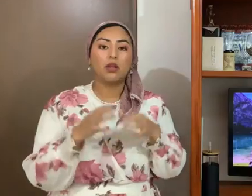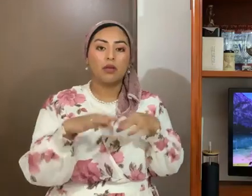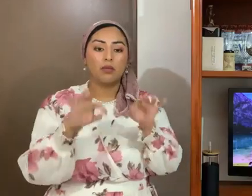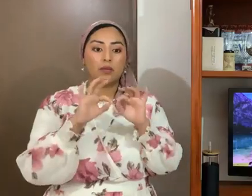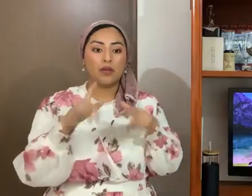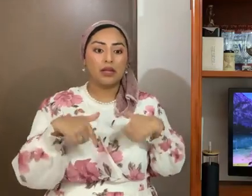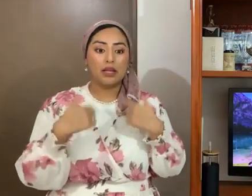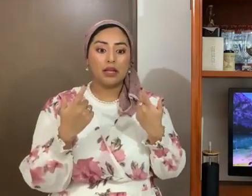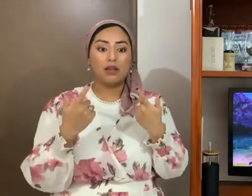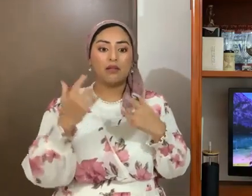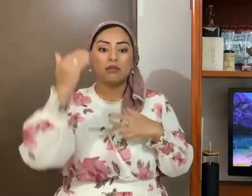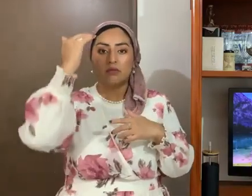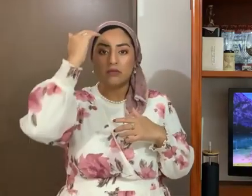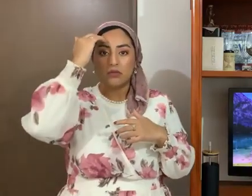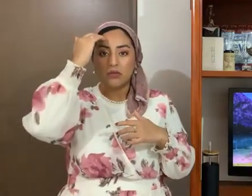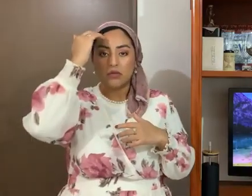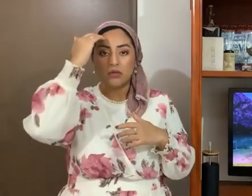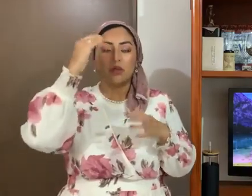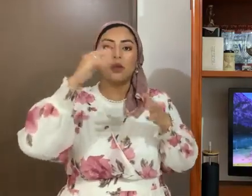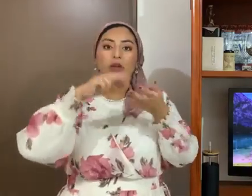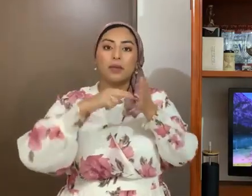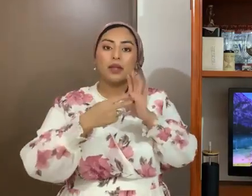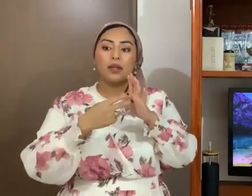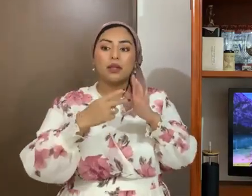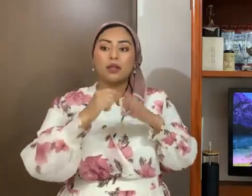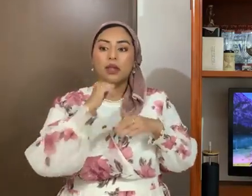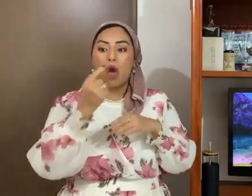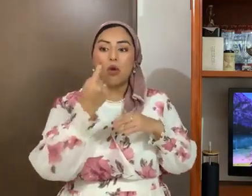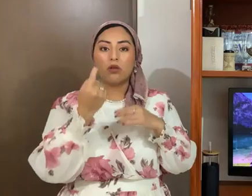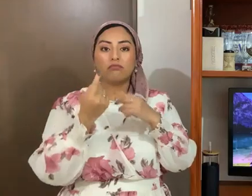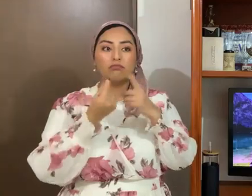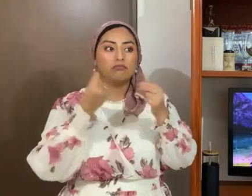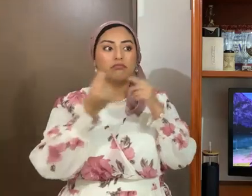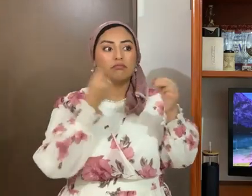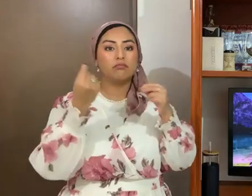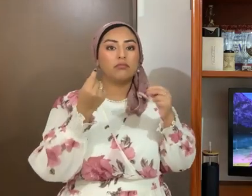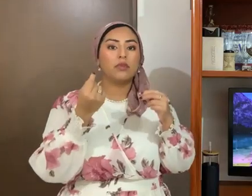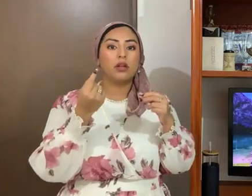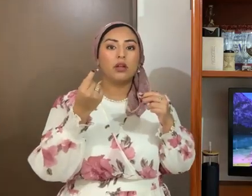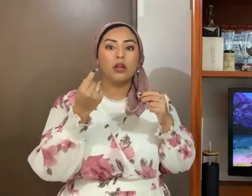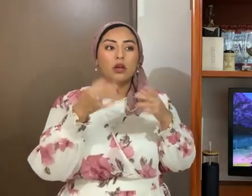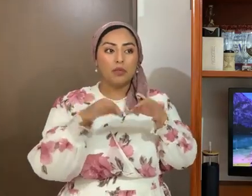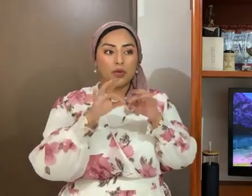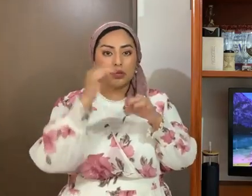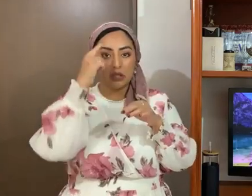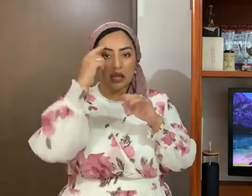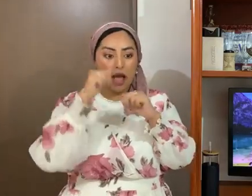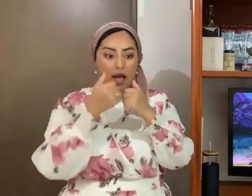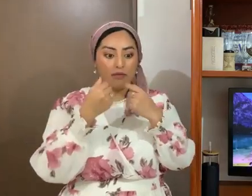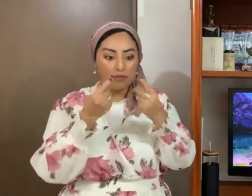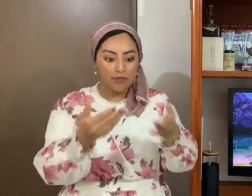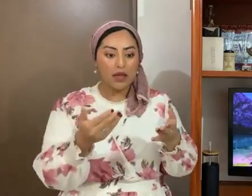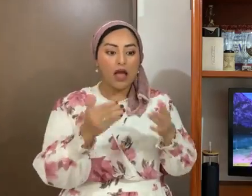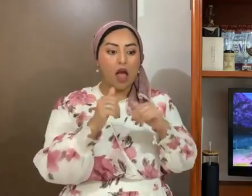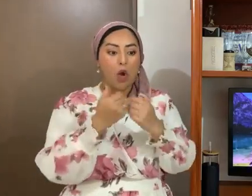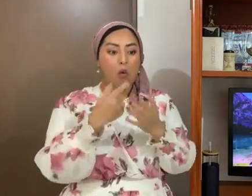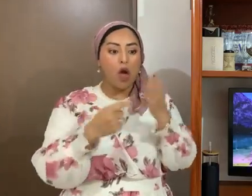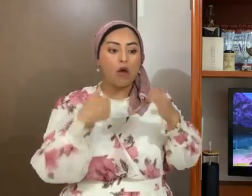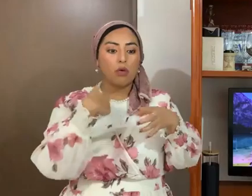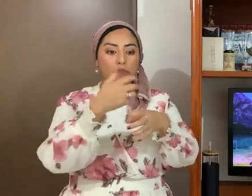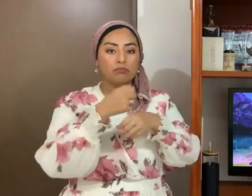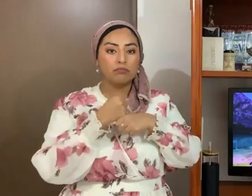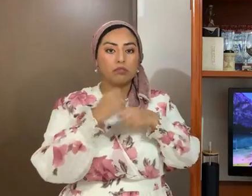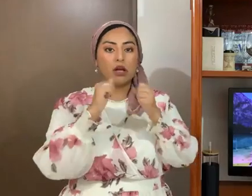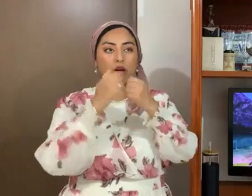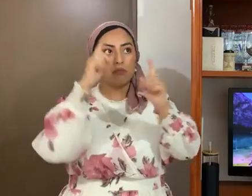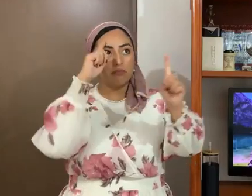que vivir conscientemente, es decir, no hacer las cosas así nada más, pensar cómo las vamos a hacer y qué vamos a obtener